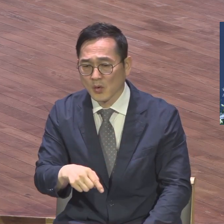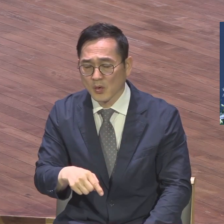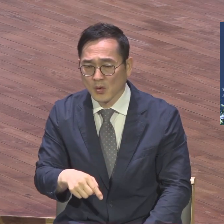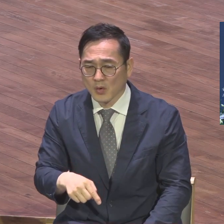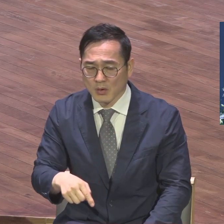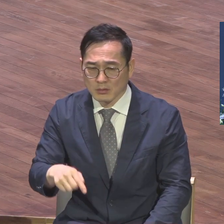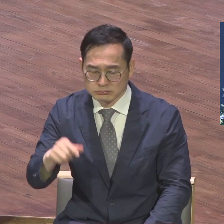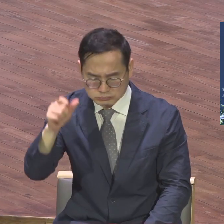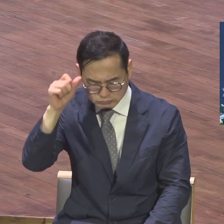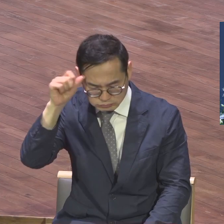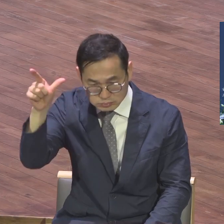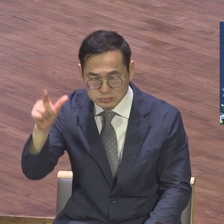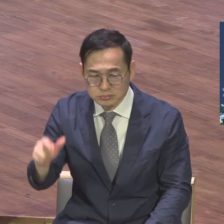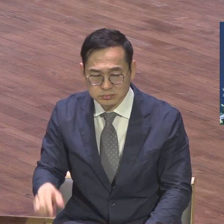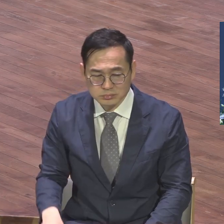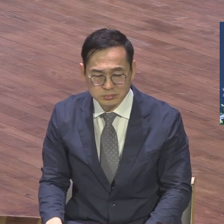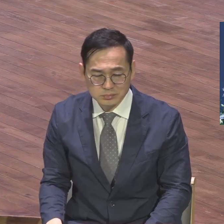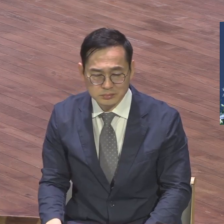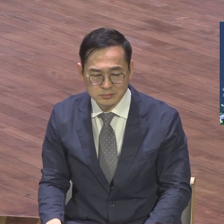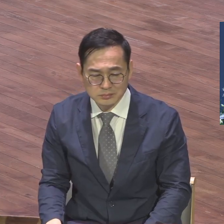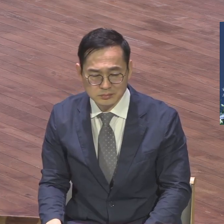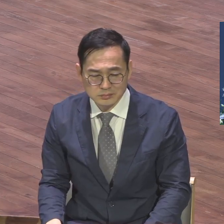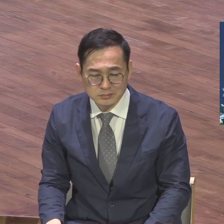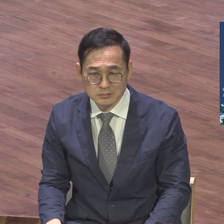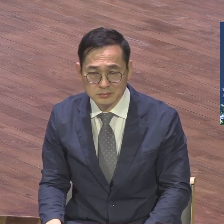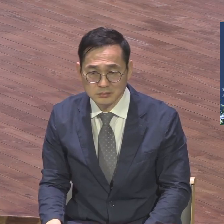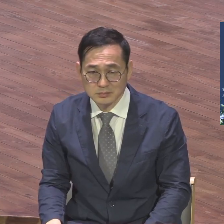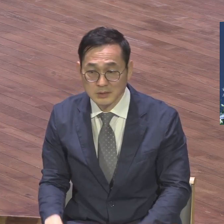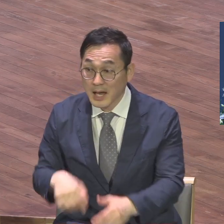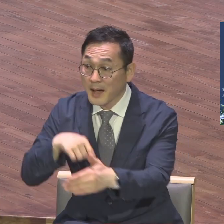밖에 사람들은 밀려 터져 나가는데 교회 사람 없어요.